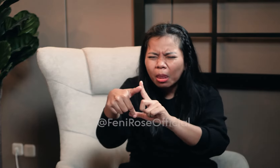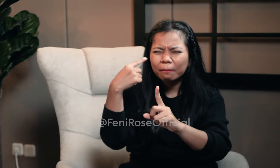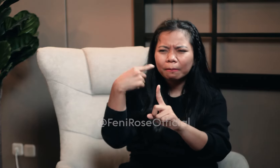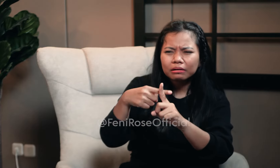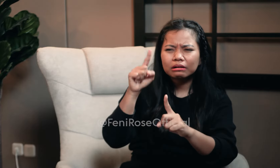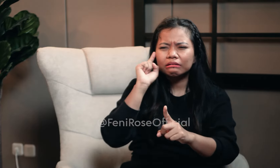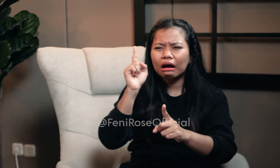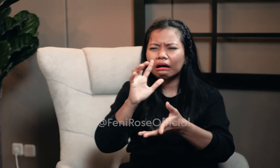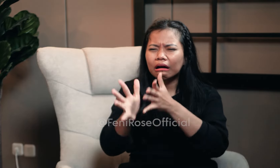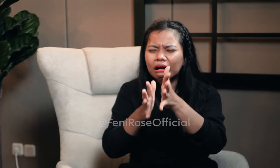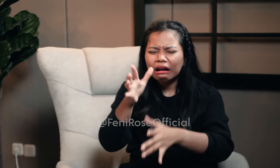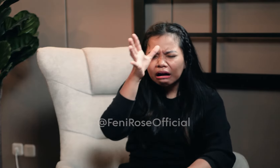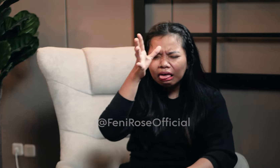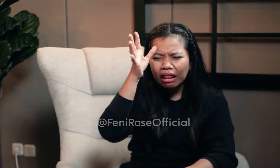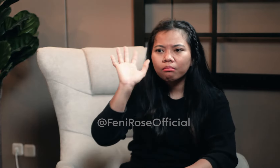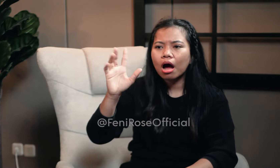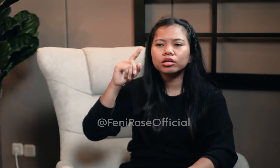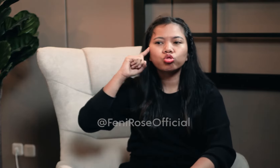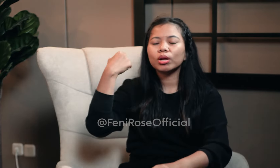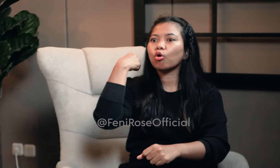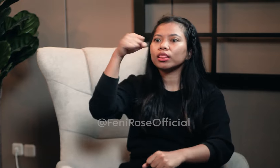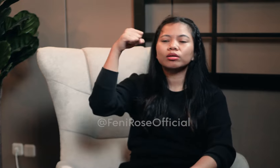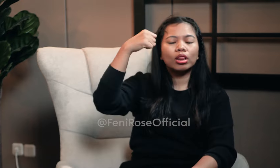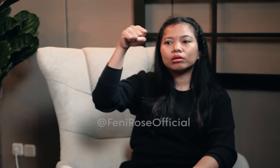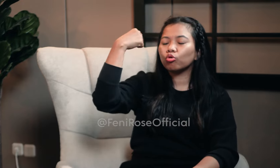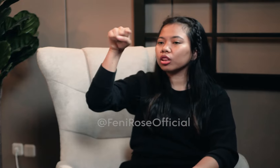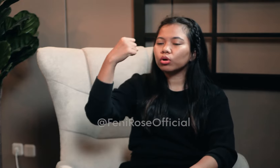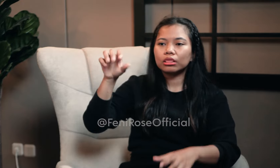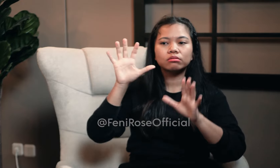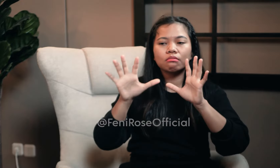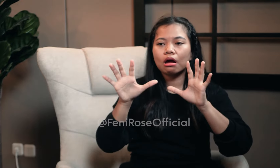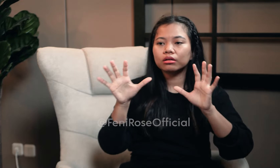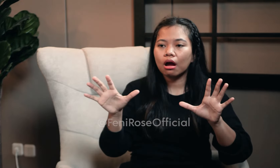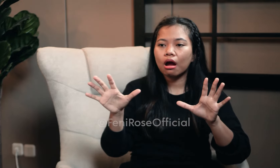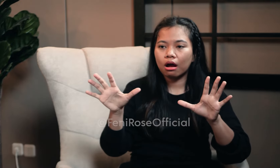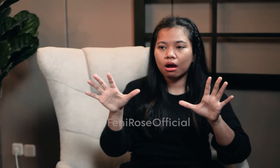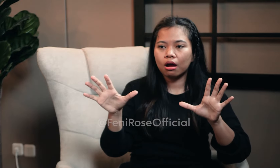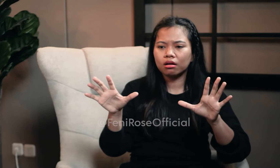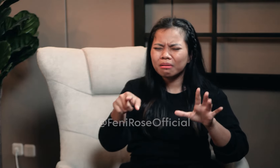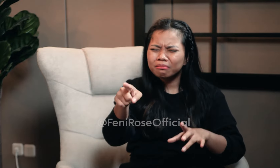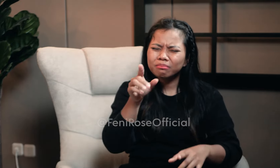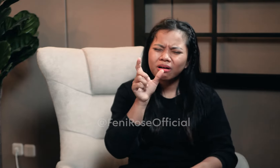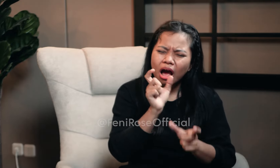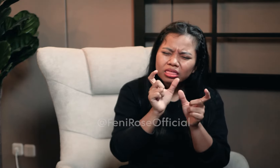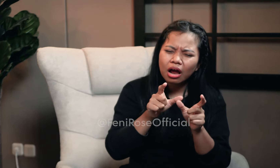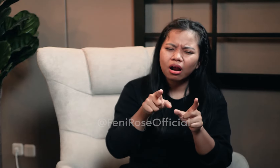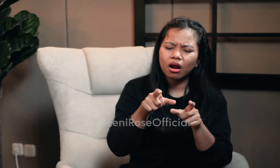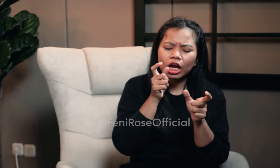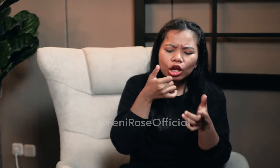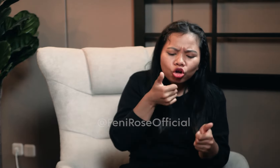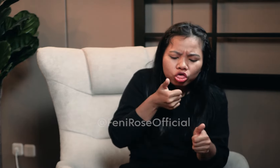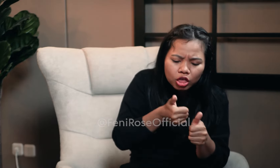e Saya tuh sudah advokasi mengenai layar yang ditampilkan di KPU ada beberapa